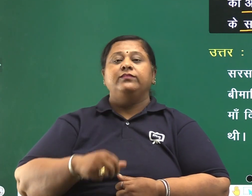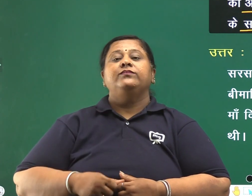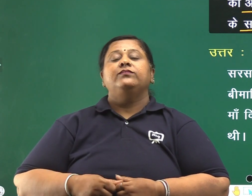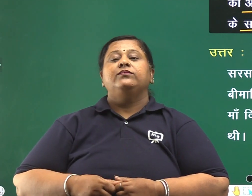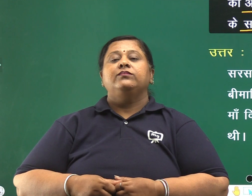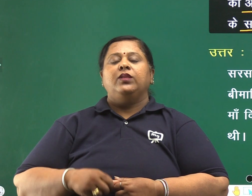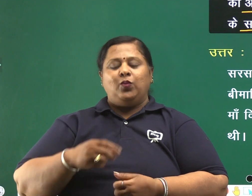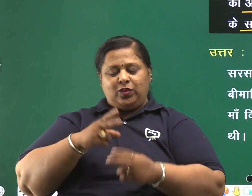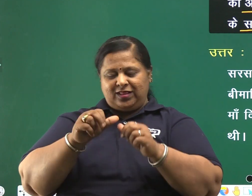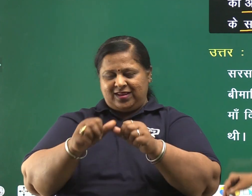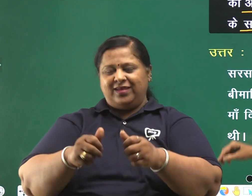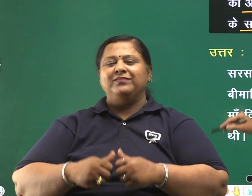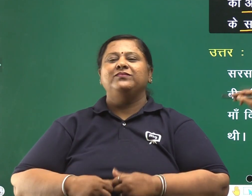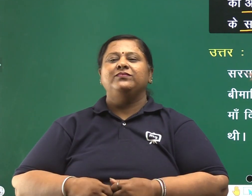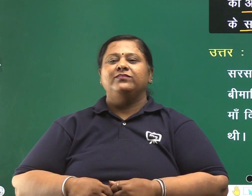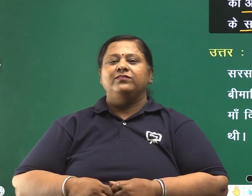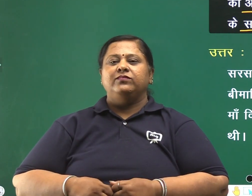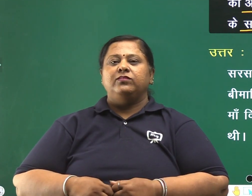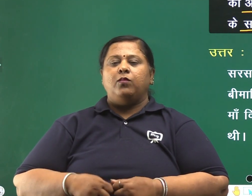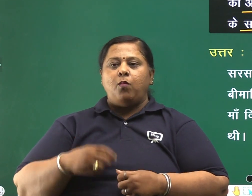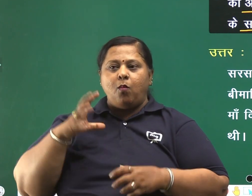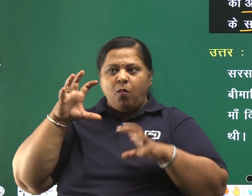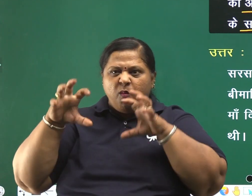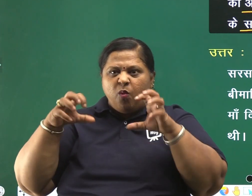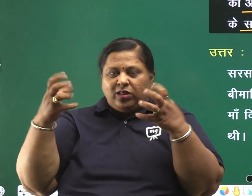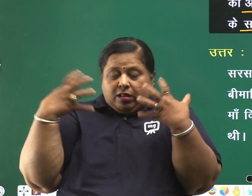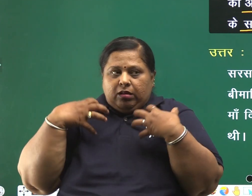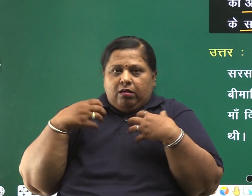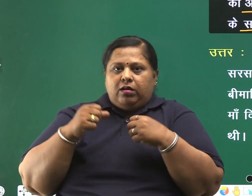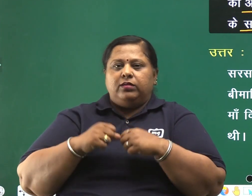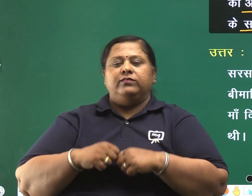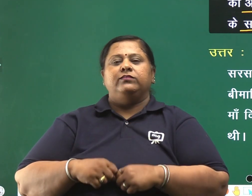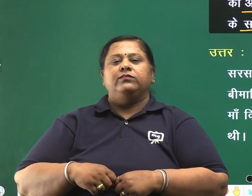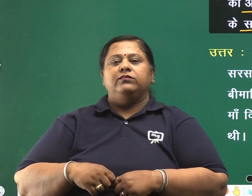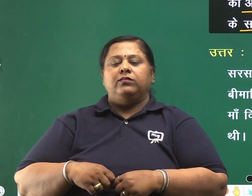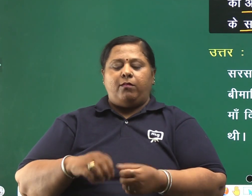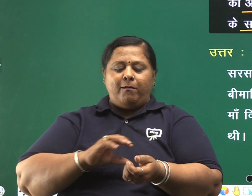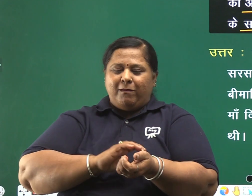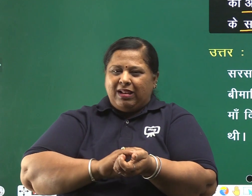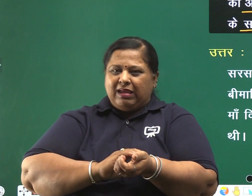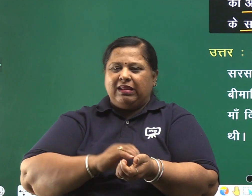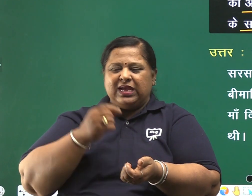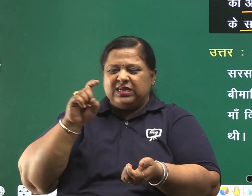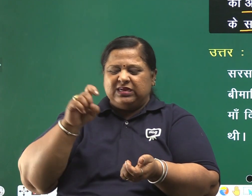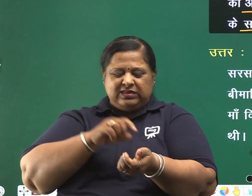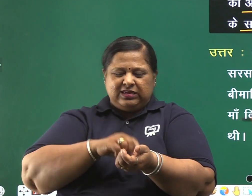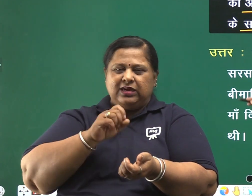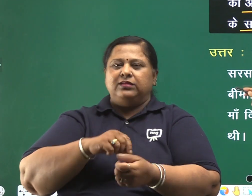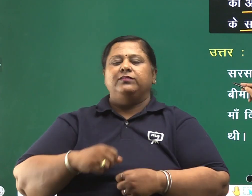उत्तर है भूत लगना, मलेरिया,